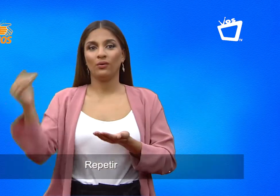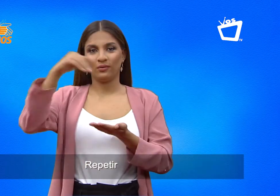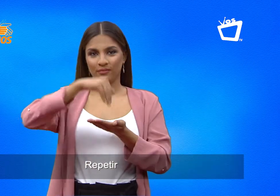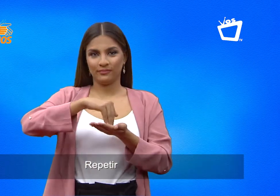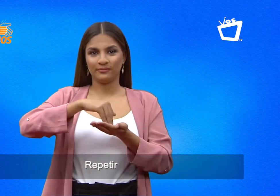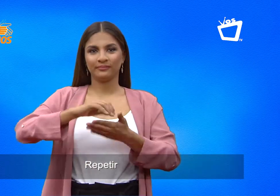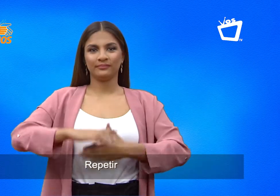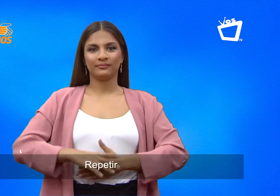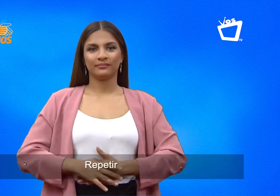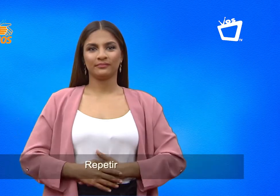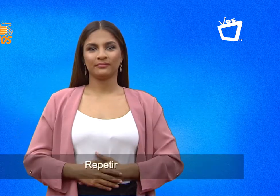Repetir.